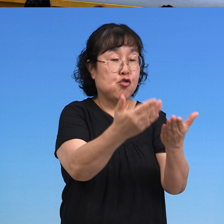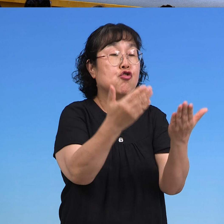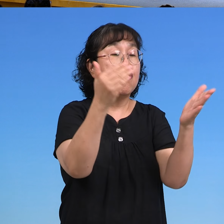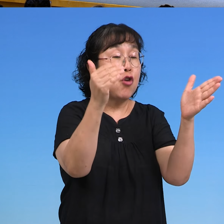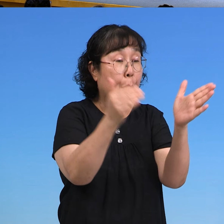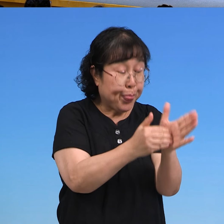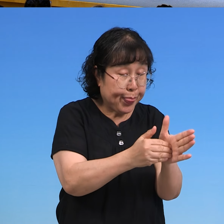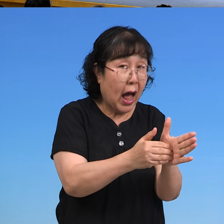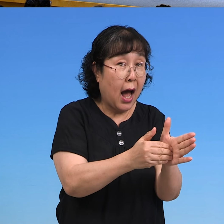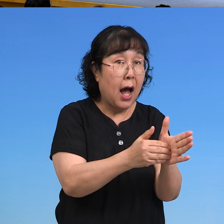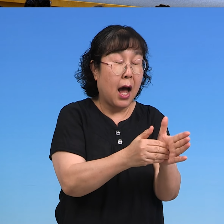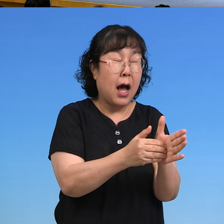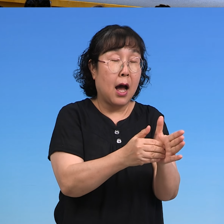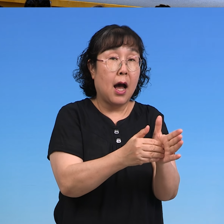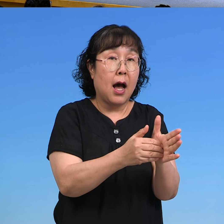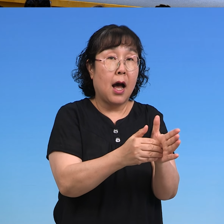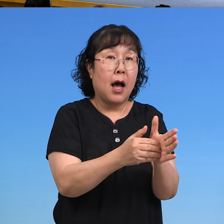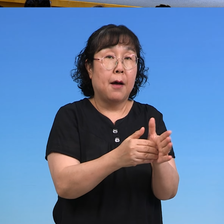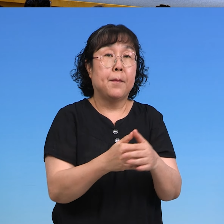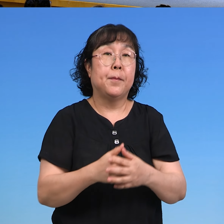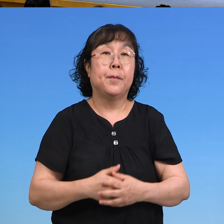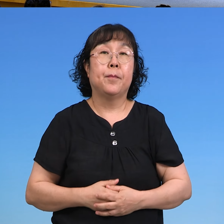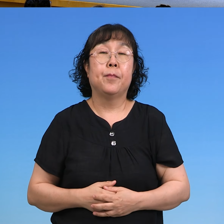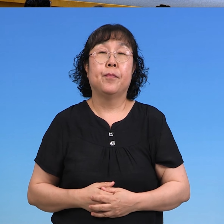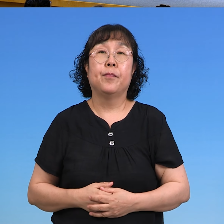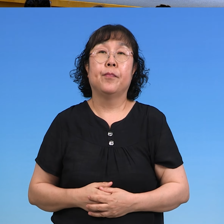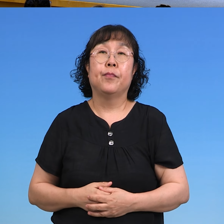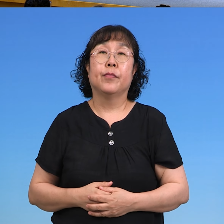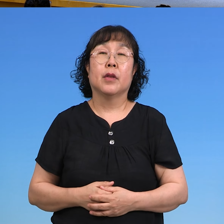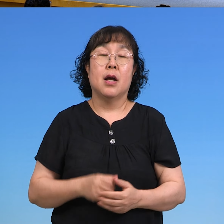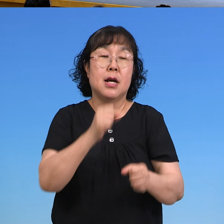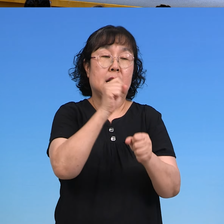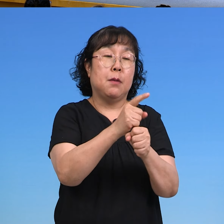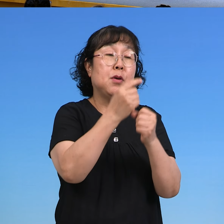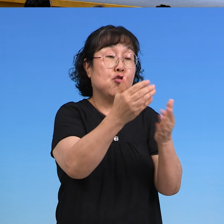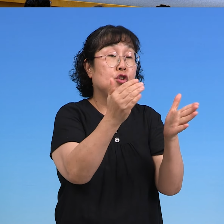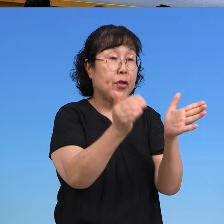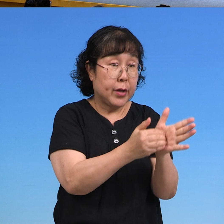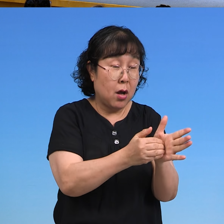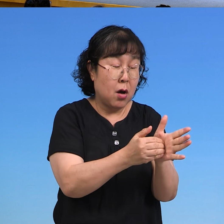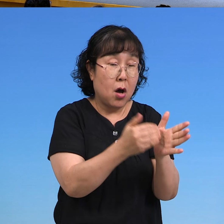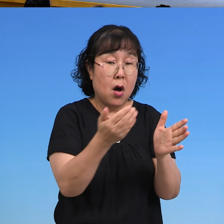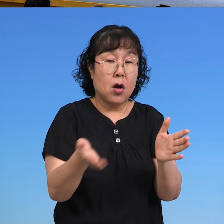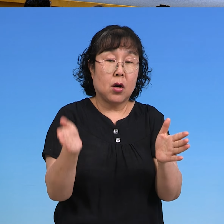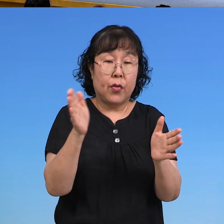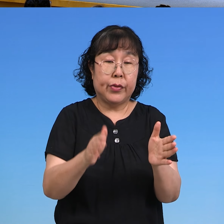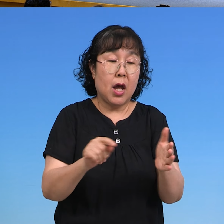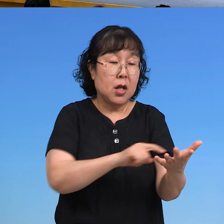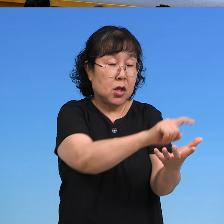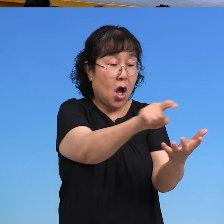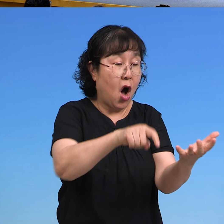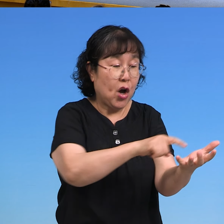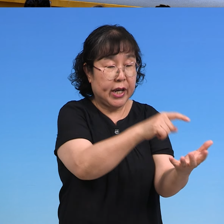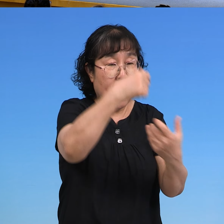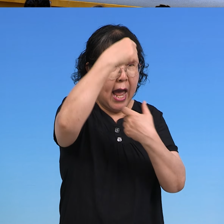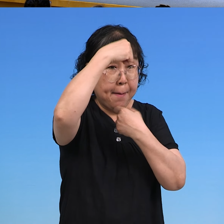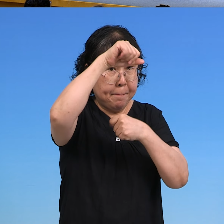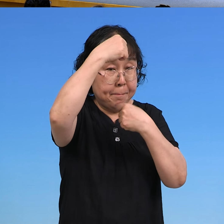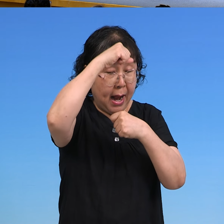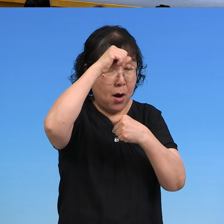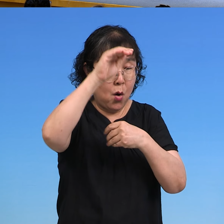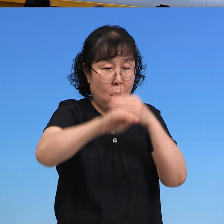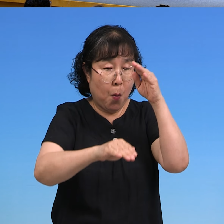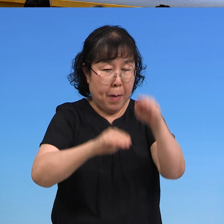주셨다라고 돼 있는데 또 모순된 표현 하나 있습니다. 이미 주셨는데 발바닥으로 밟는